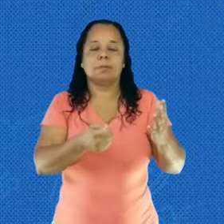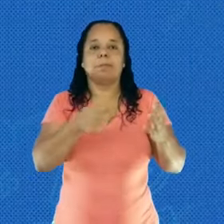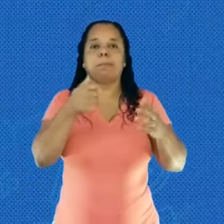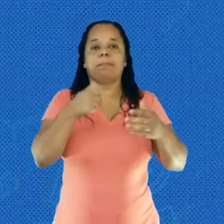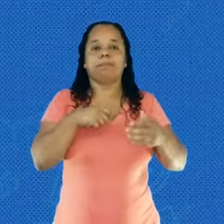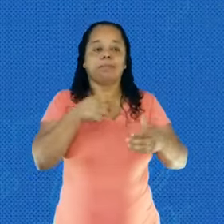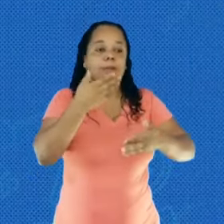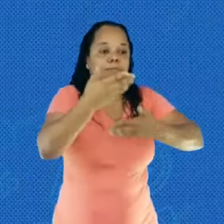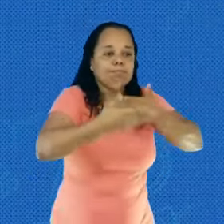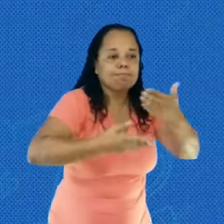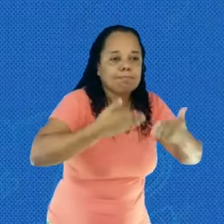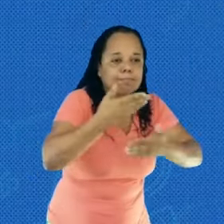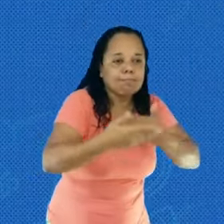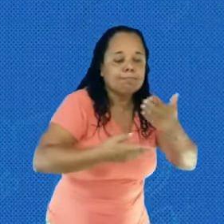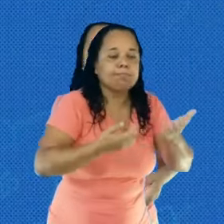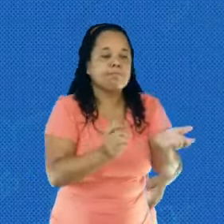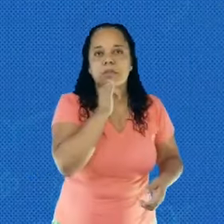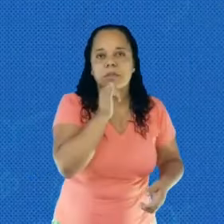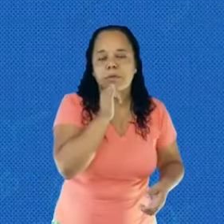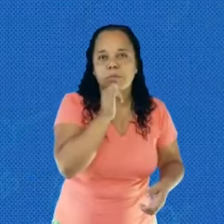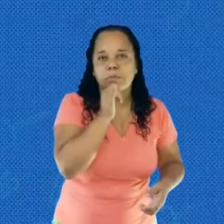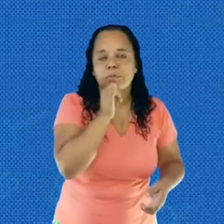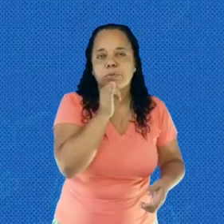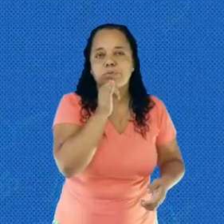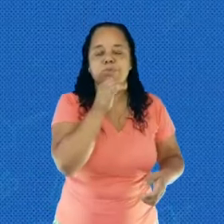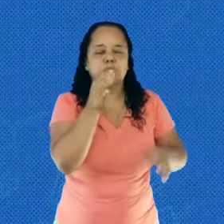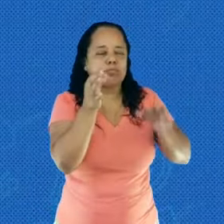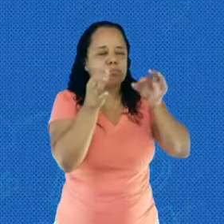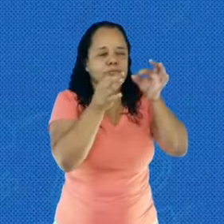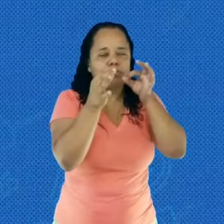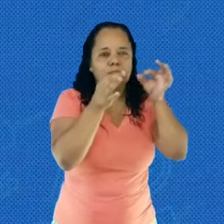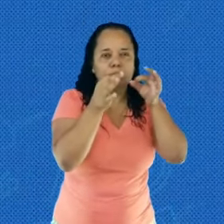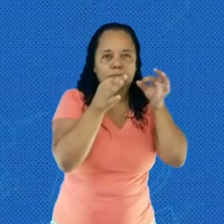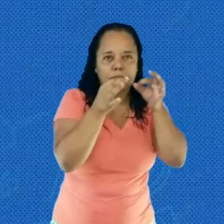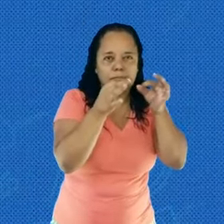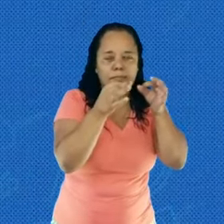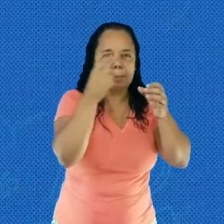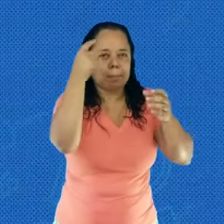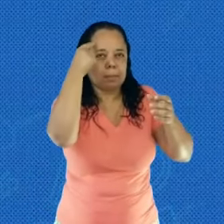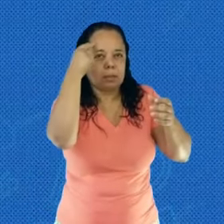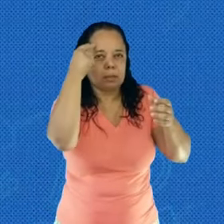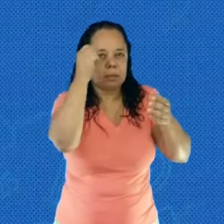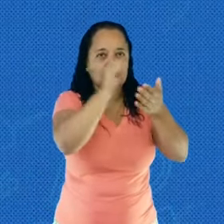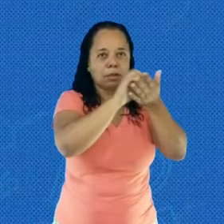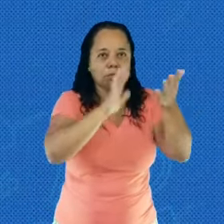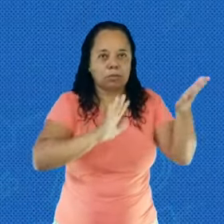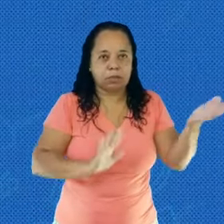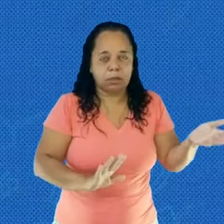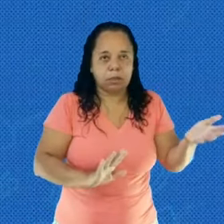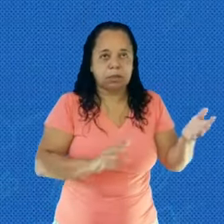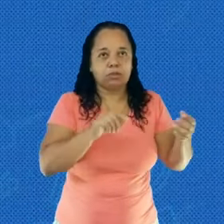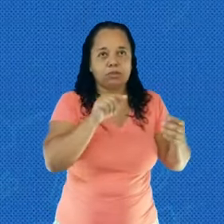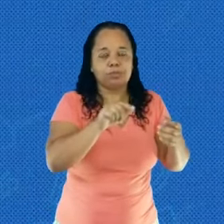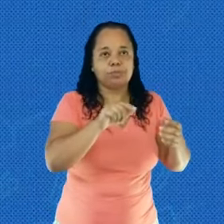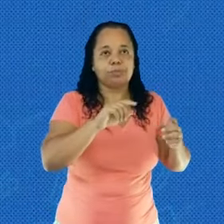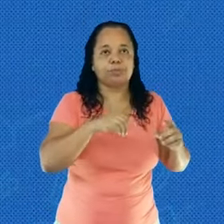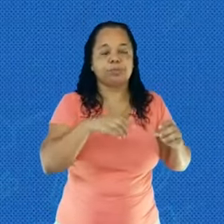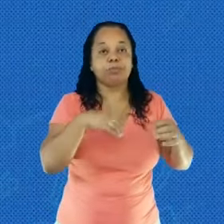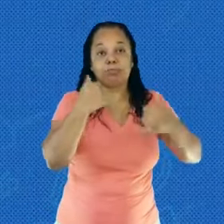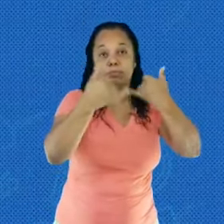Por exemplo, bola. Eu trago a imagem, né, desenho de uma bola, o sinal em